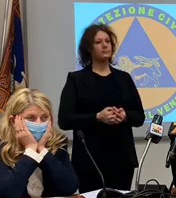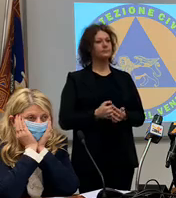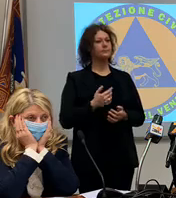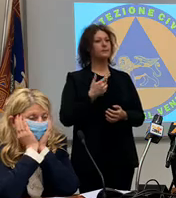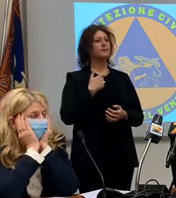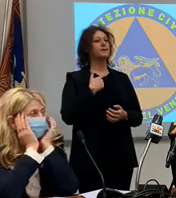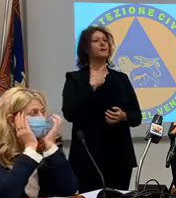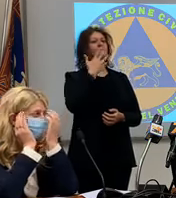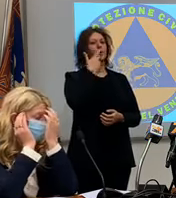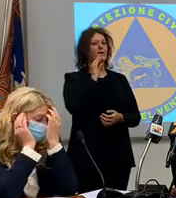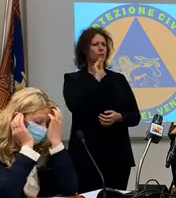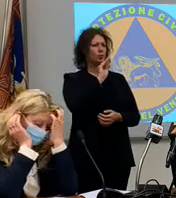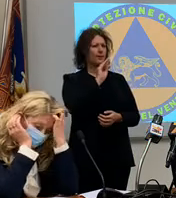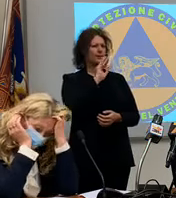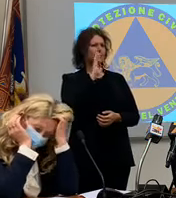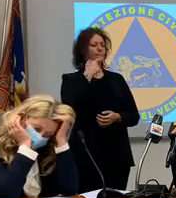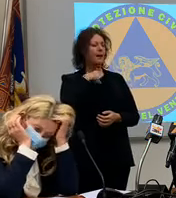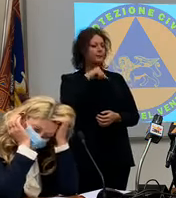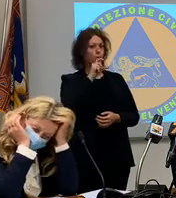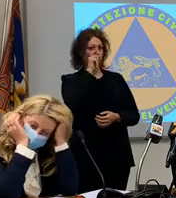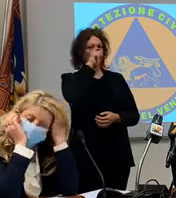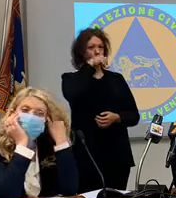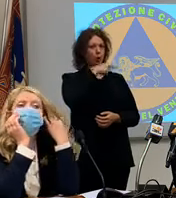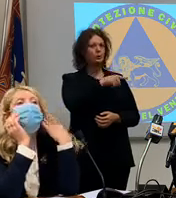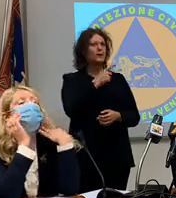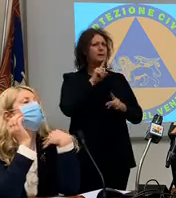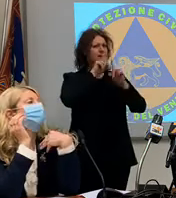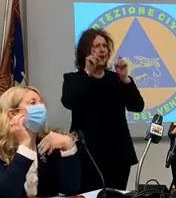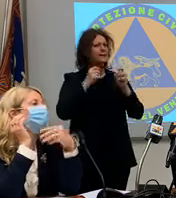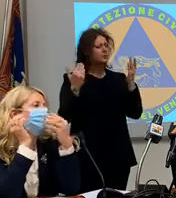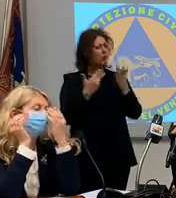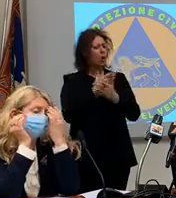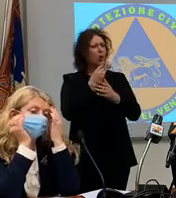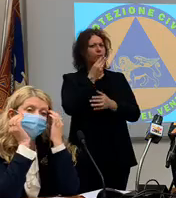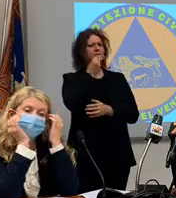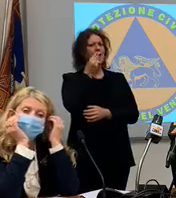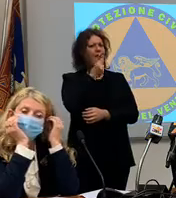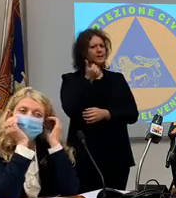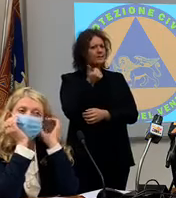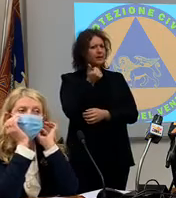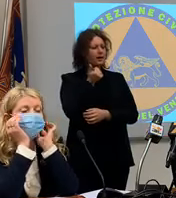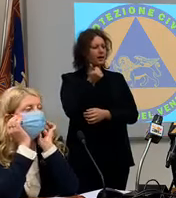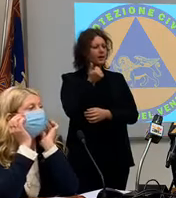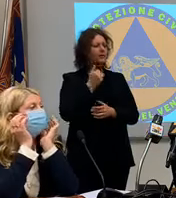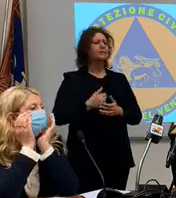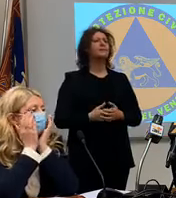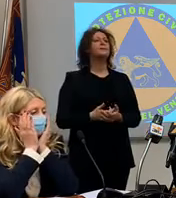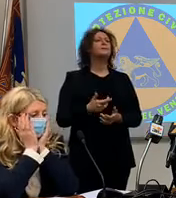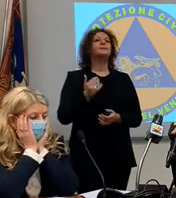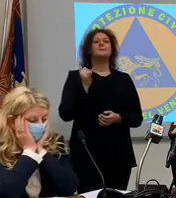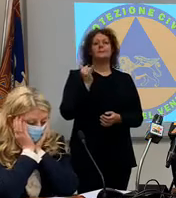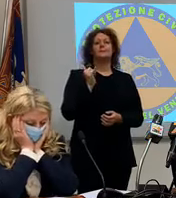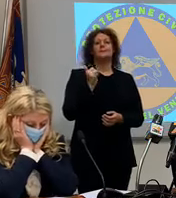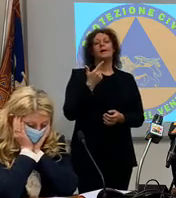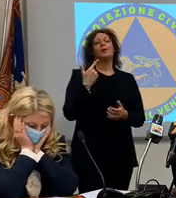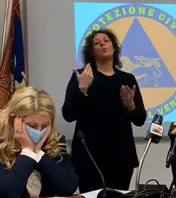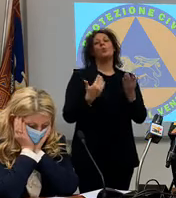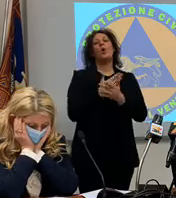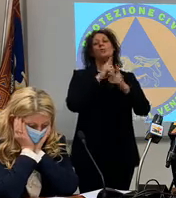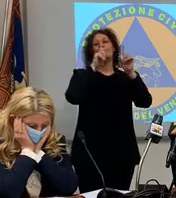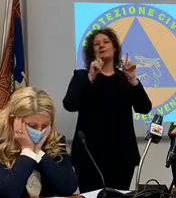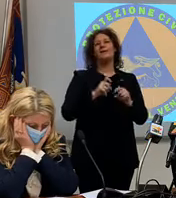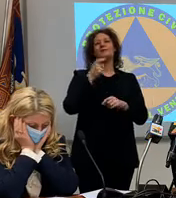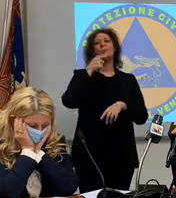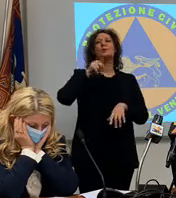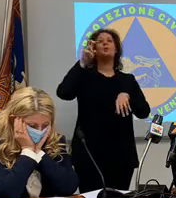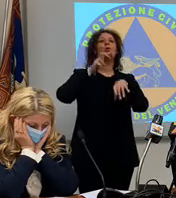ciuccio del testo No vabbè è un test nuovo che cianno hanno portato al dottor Rigoli che ormai prova tutto quello che passa per mondo sì di